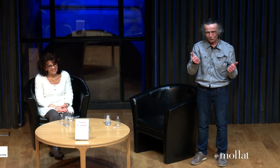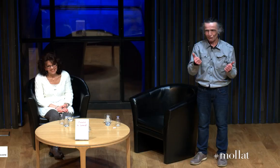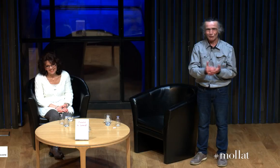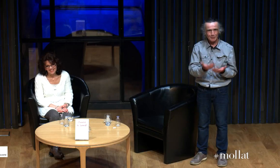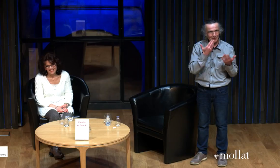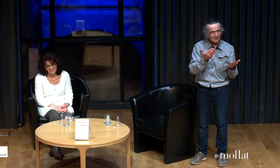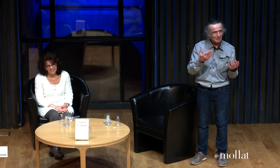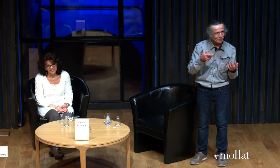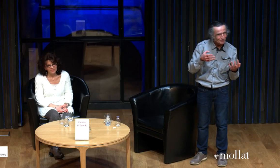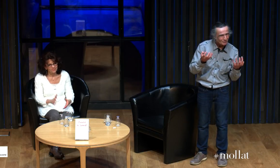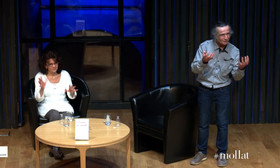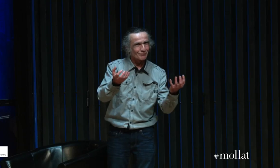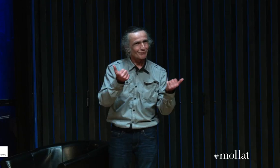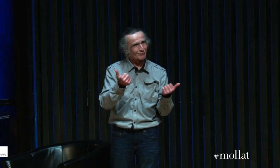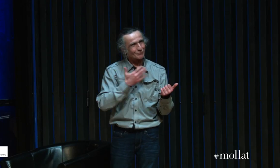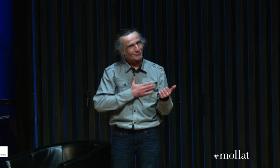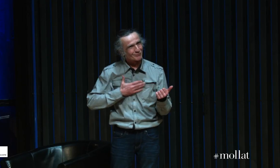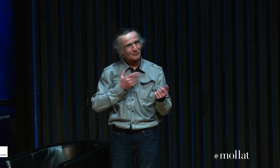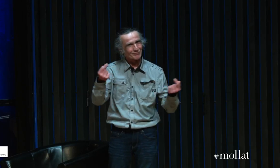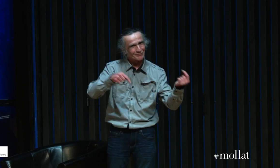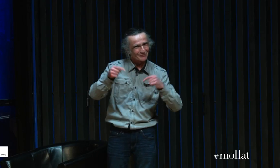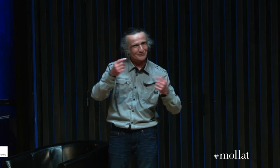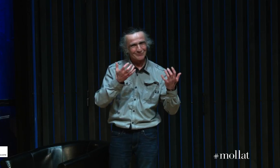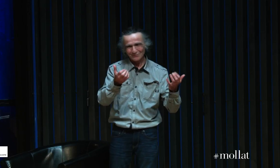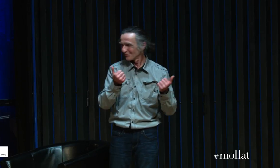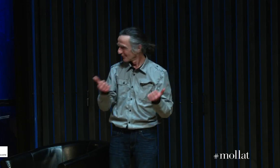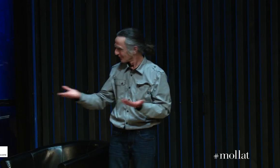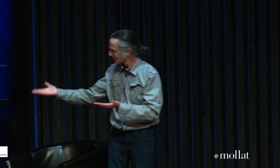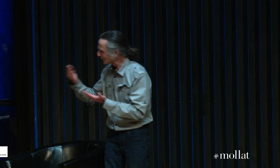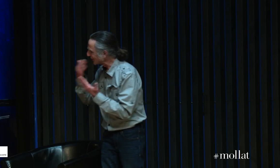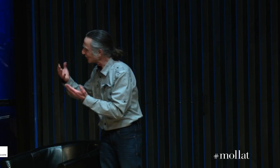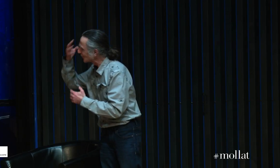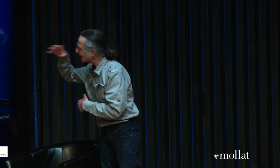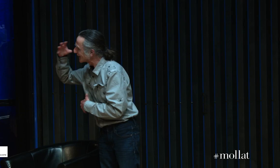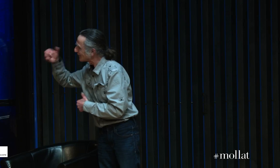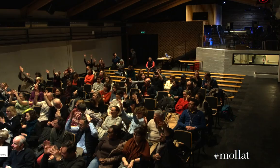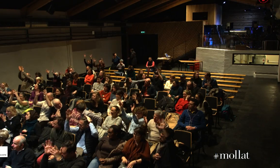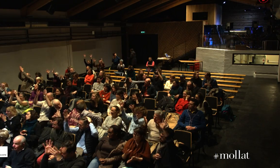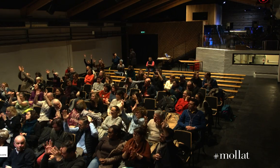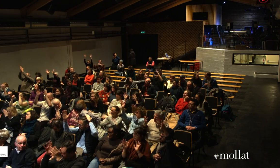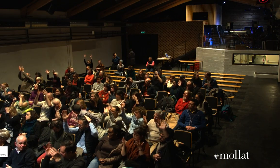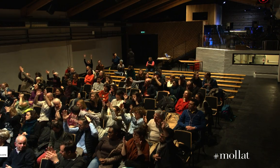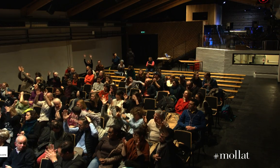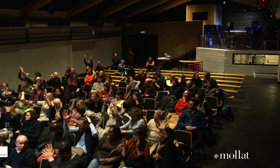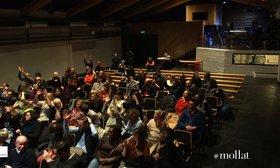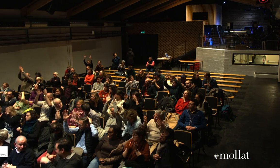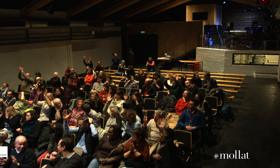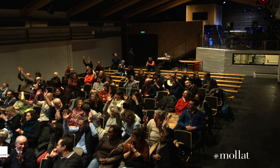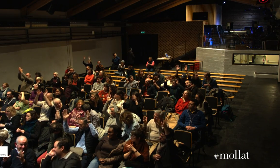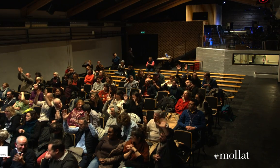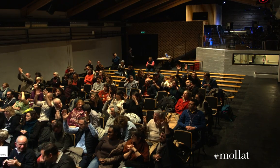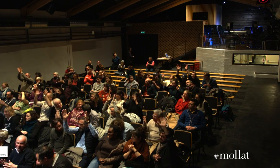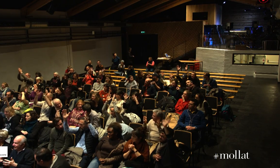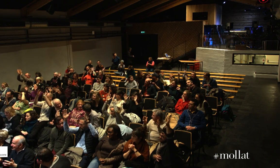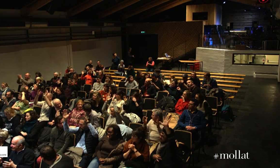cette présentation. Je vous remercie sincèrement d'être venu ce soir, c'était chaleureux. Merci à Janine aussi